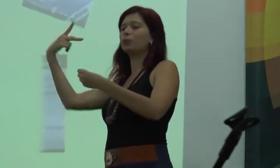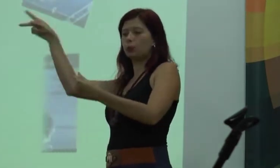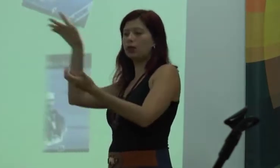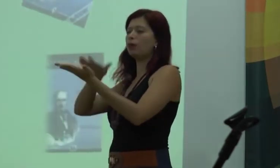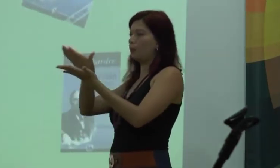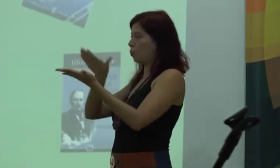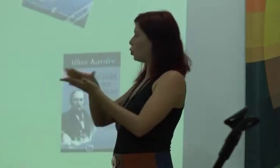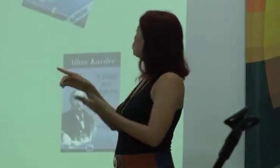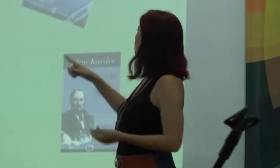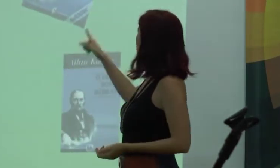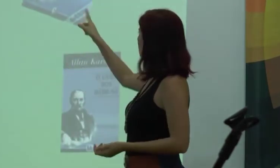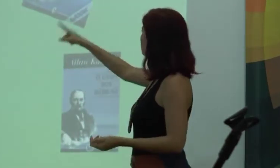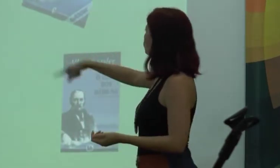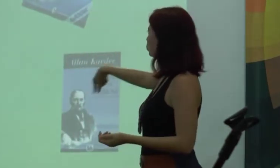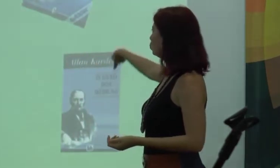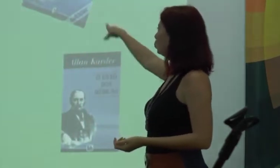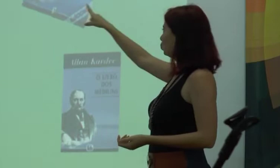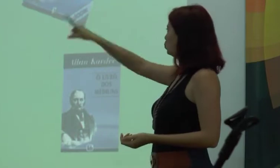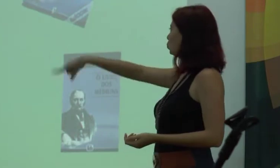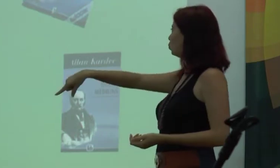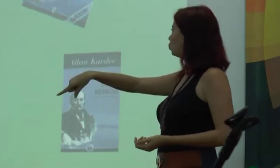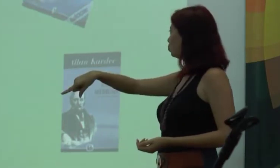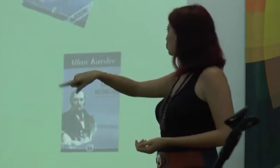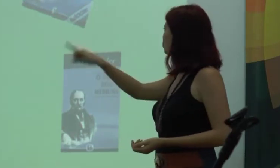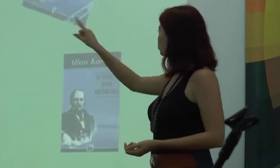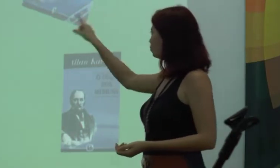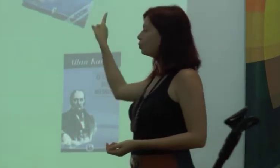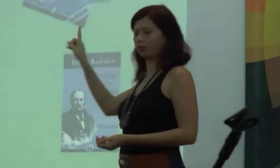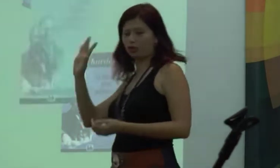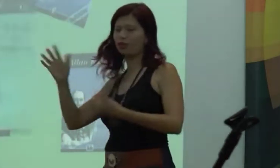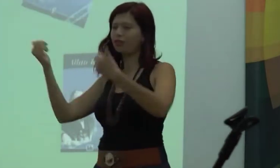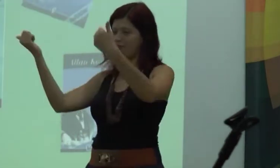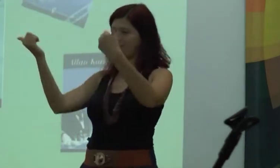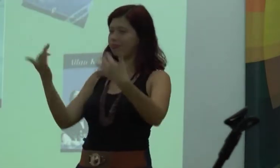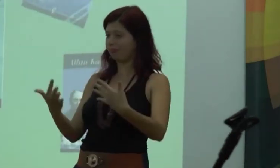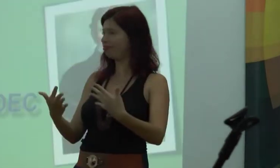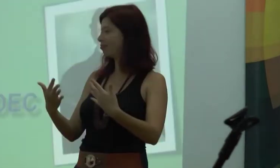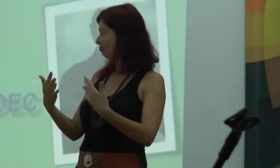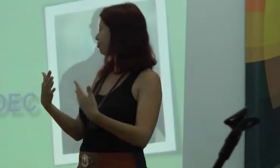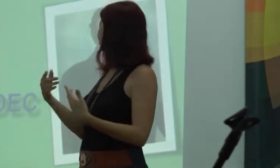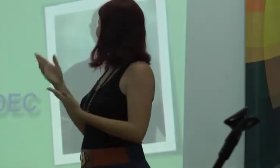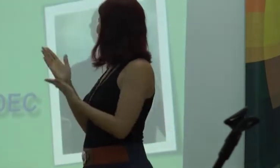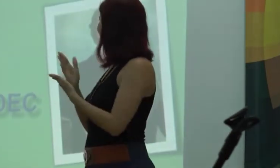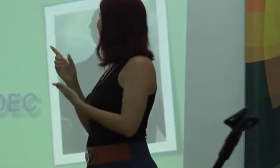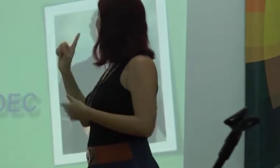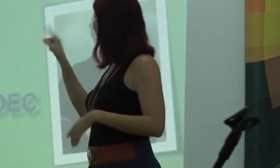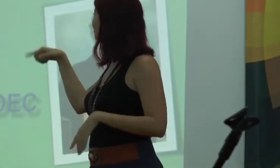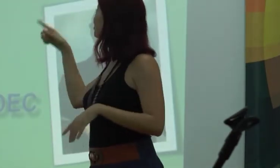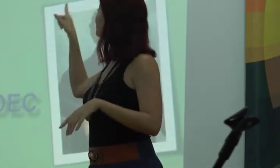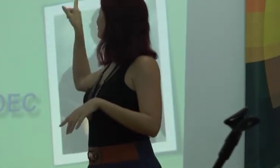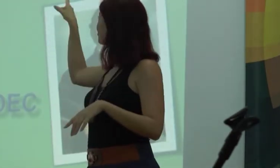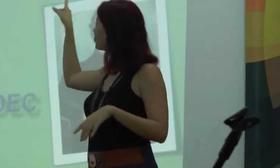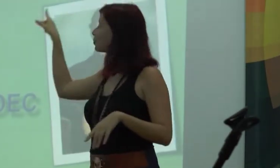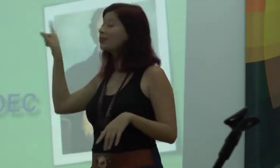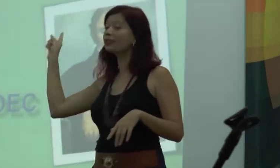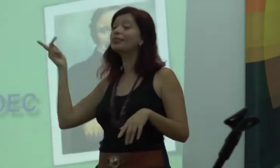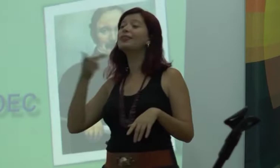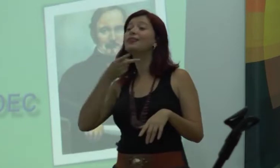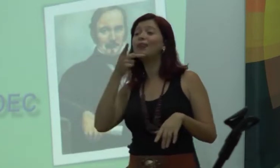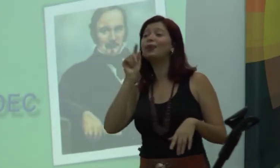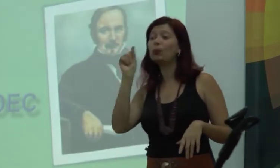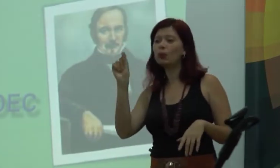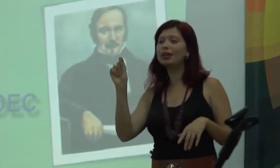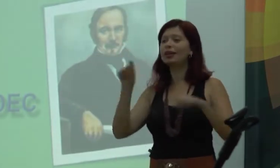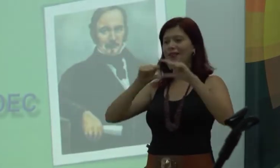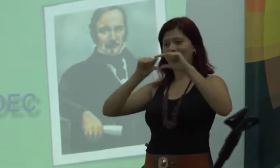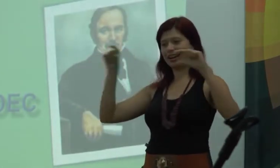Então, as obras básicas são essas, de Allan Kardec, foram apresentadas.